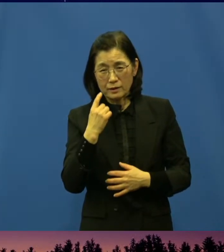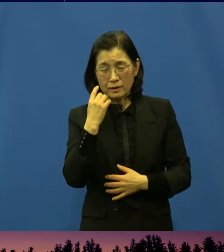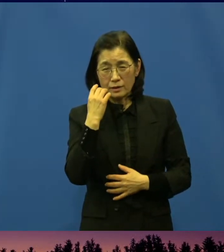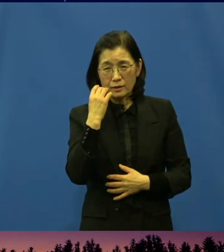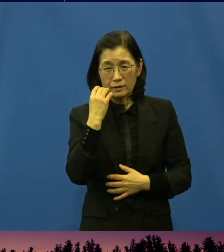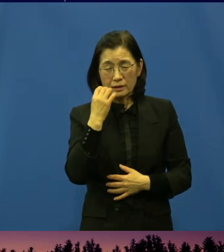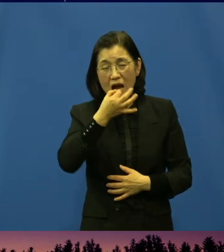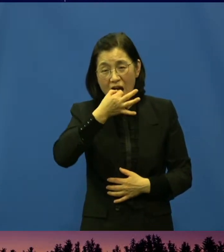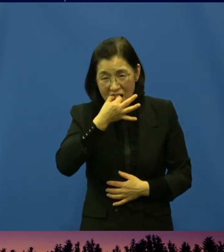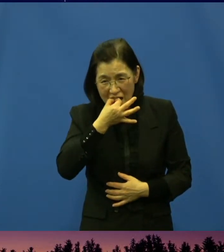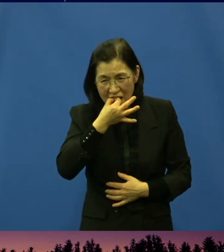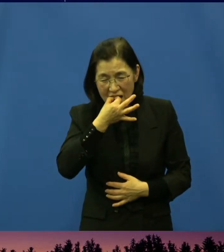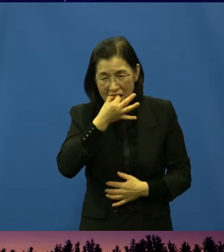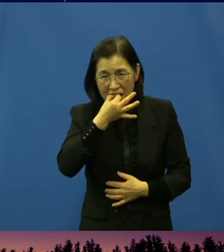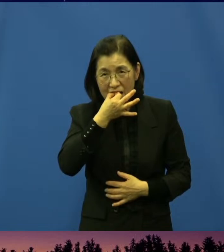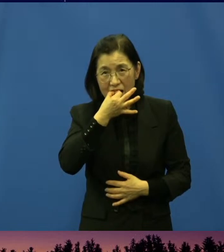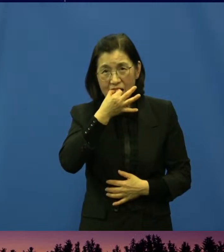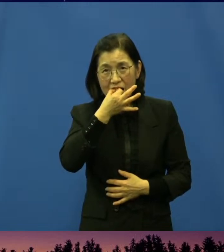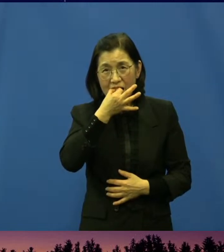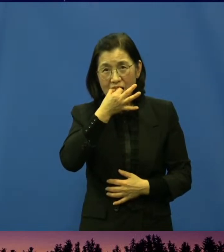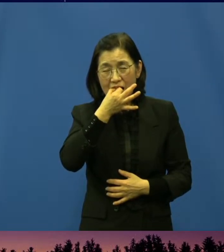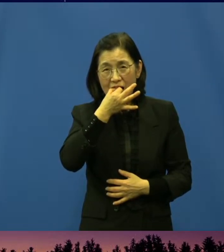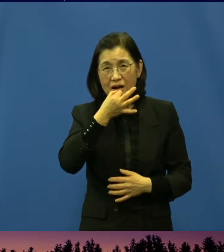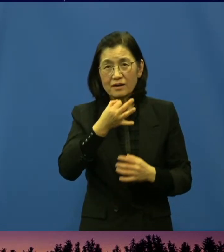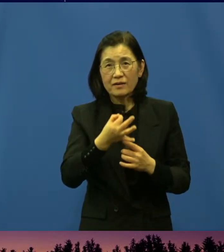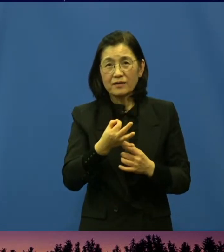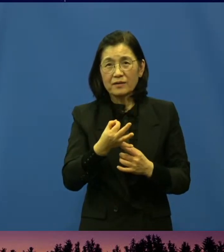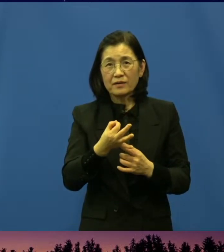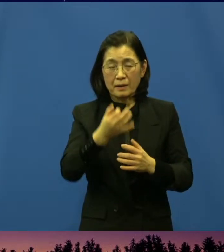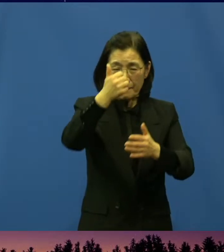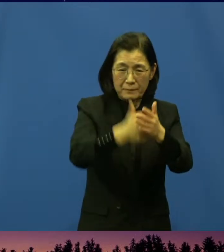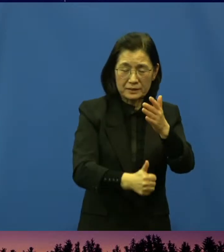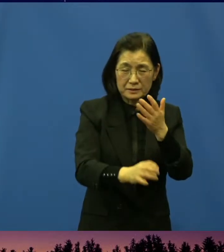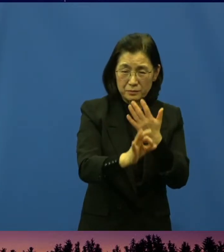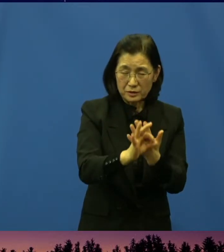가지에 덫에 걸리면 시간은 방향을 잃어버립니다.